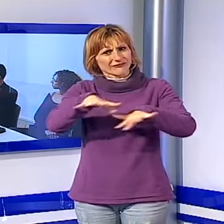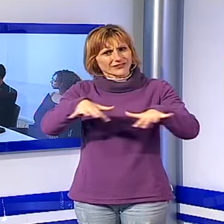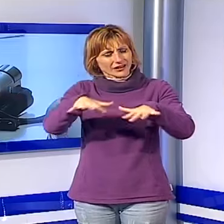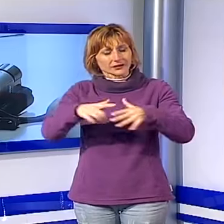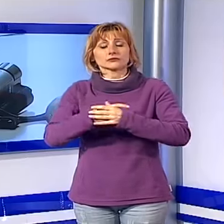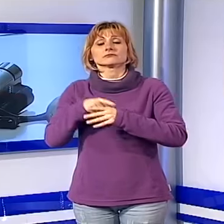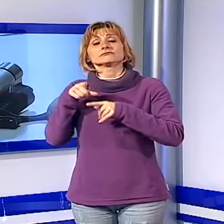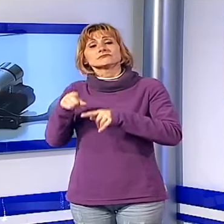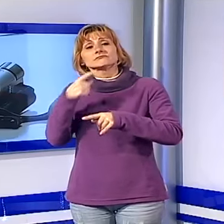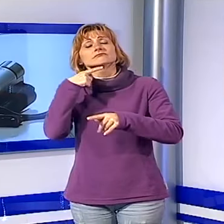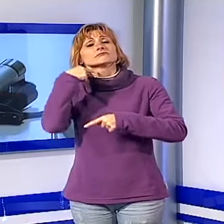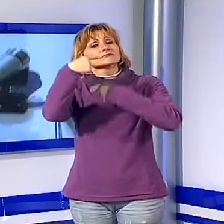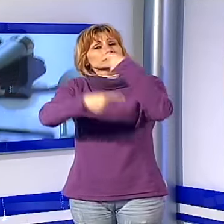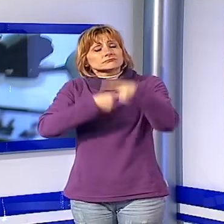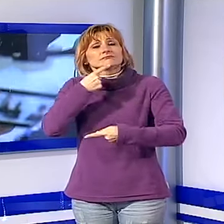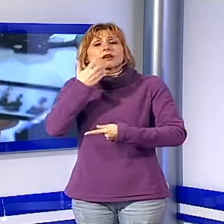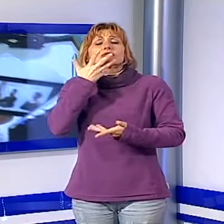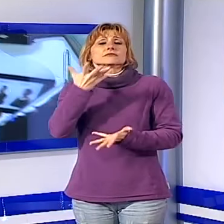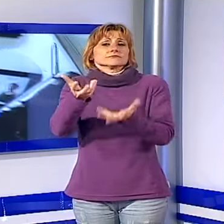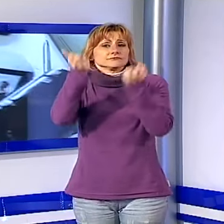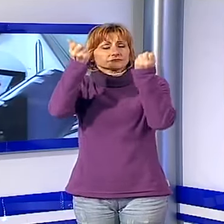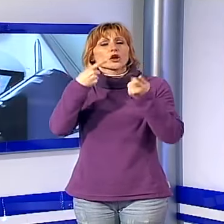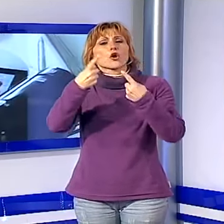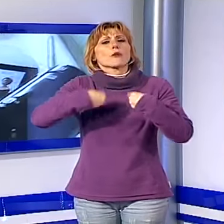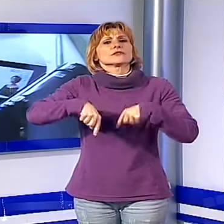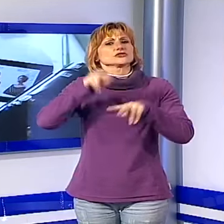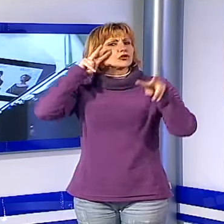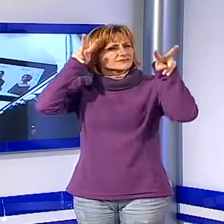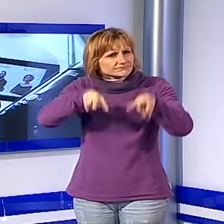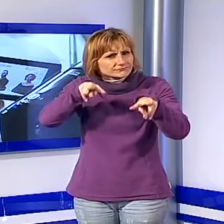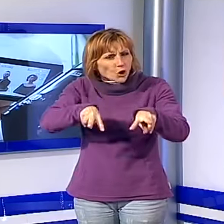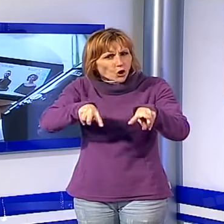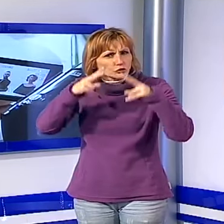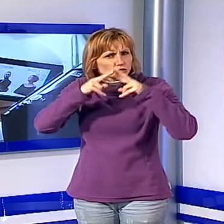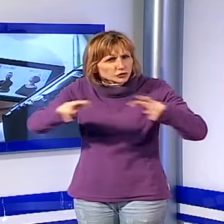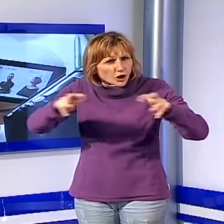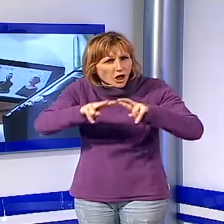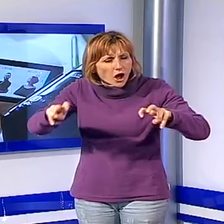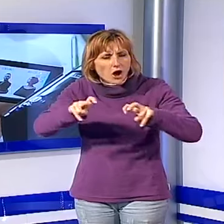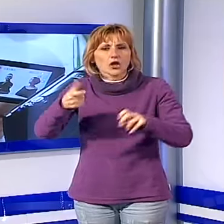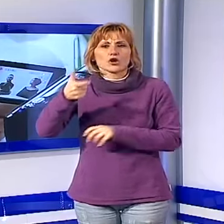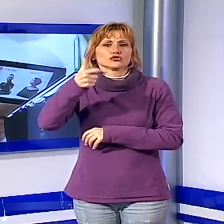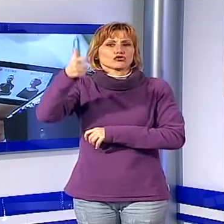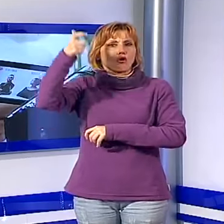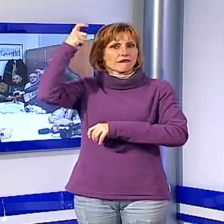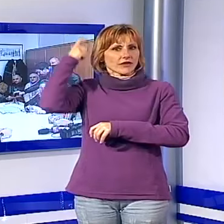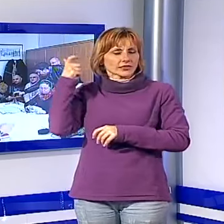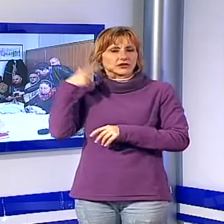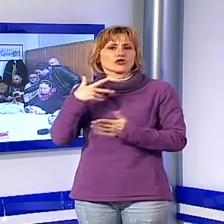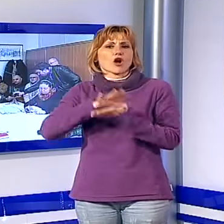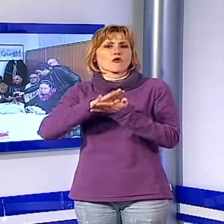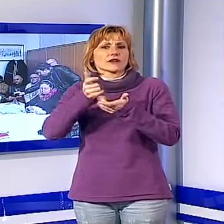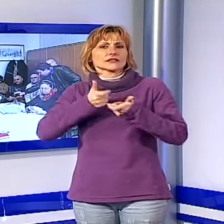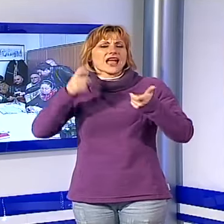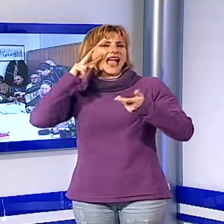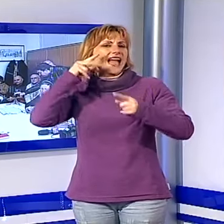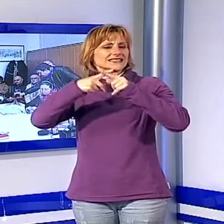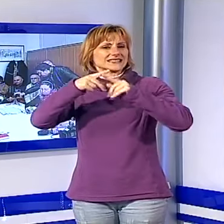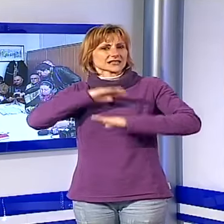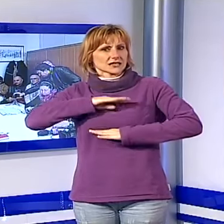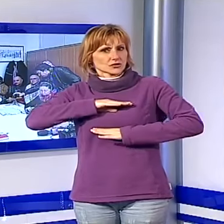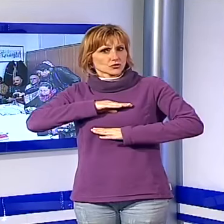dal consigliere Massimiliano Baldini di una commissione d'inchiesta su quanto affermato giovedì in conferenza stampa dai tre ex assessori della